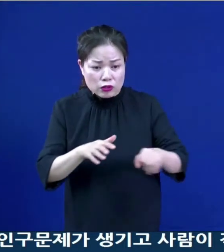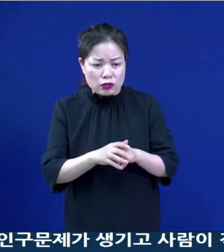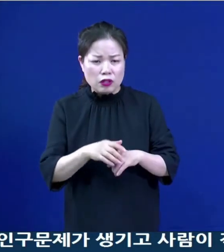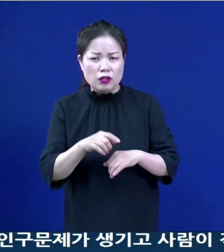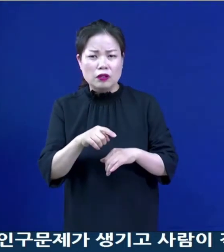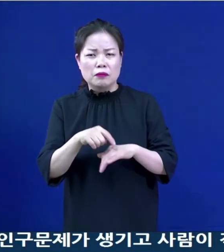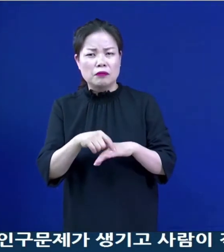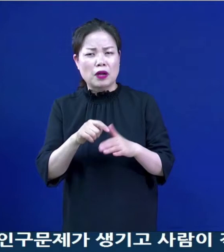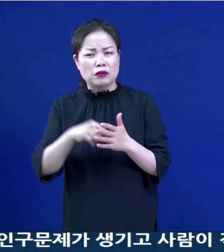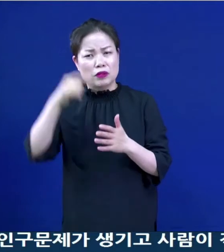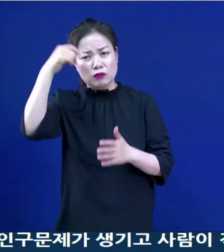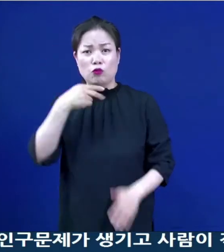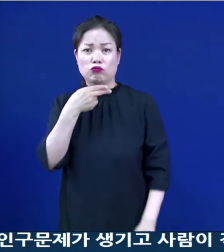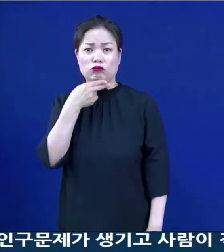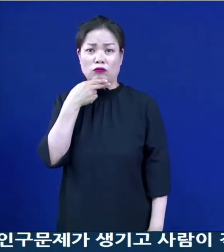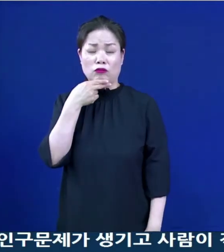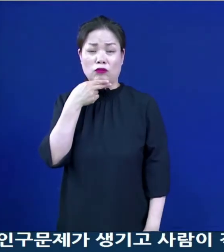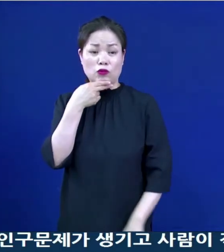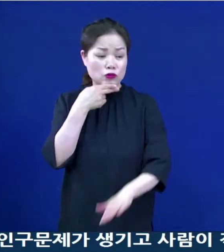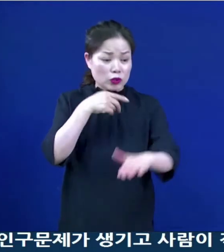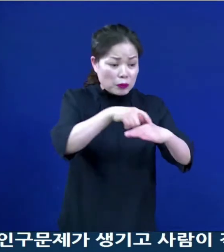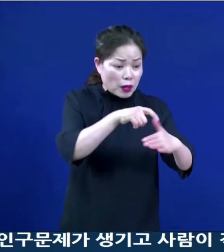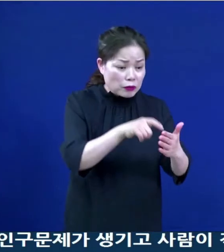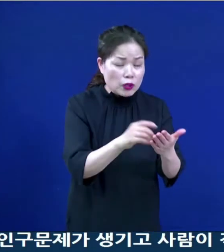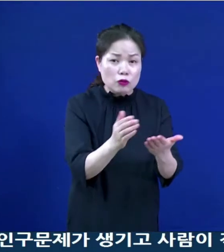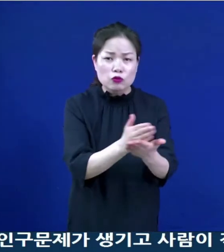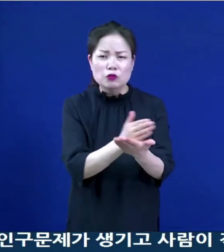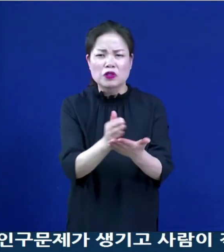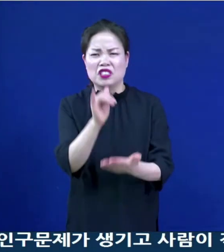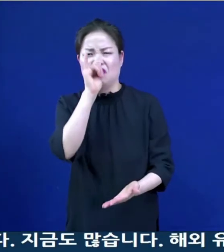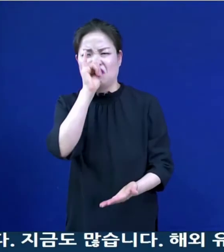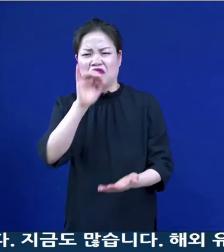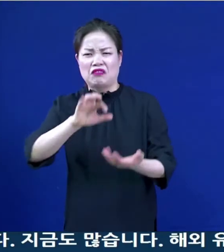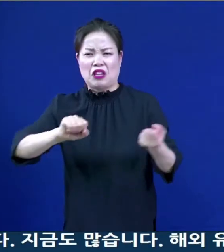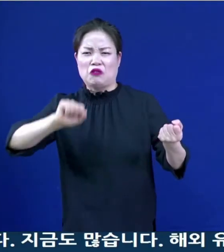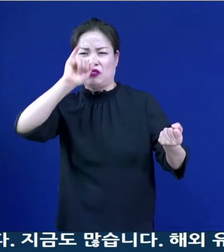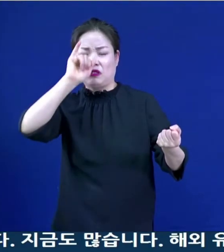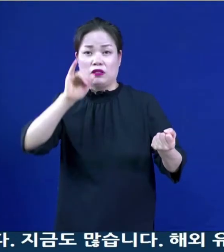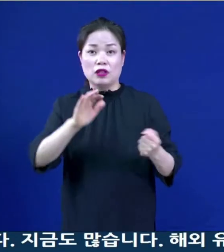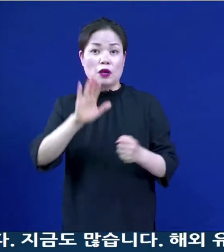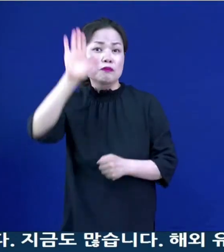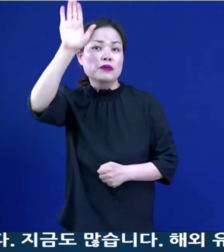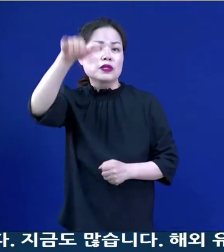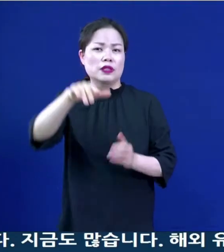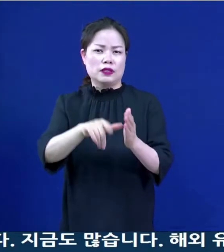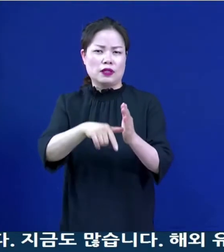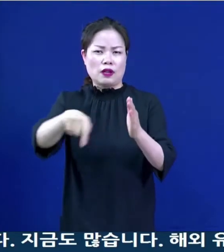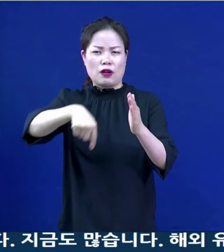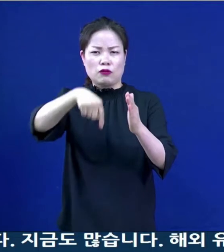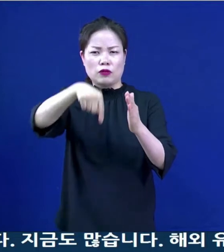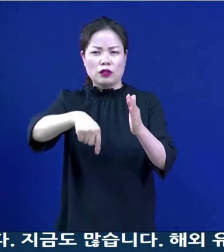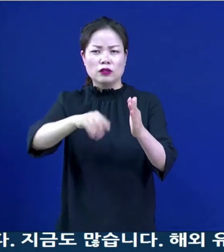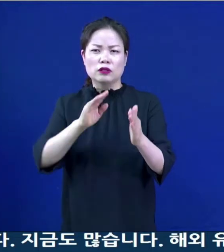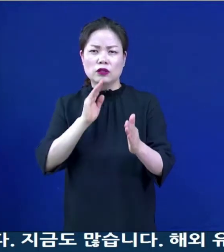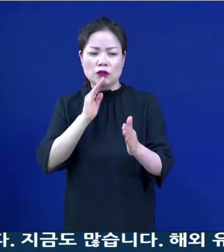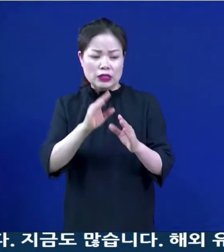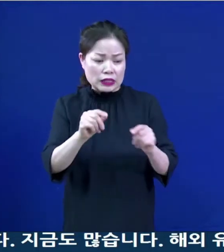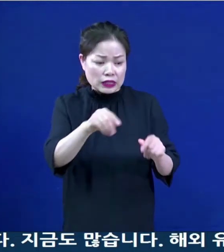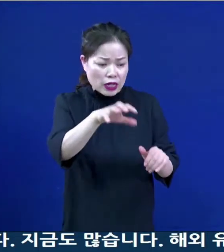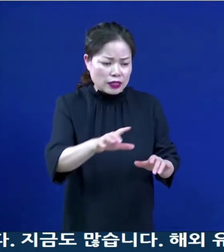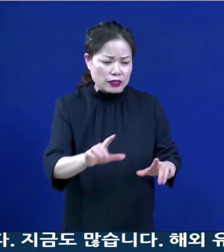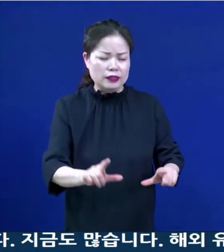마음에 안 와닿는 거예요. 우리 마음속에 구별이 있는 겁니다. 그런데 미래 시대 가운데는 정말 이